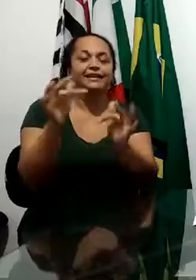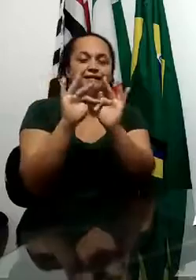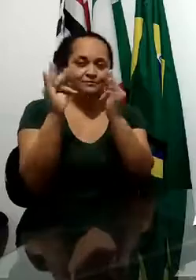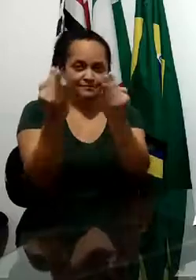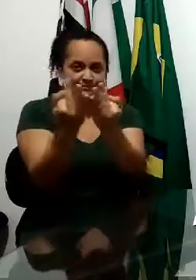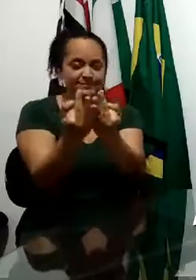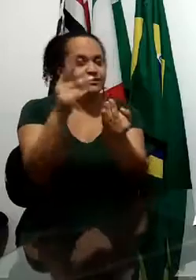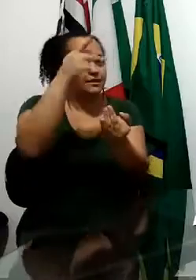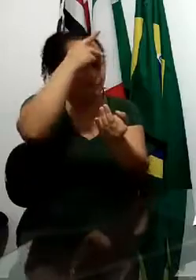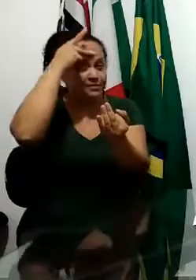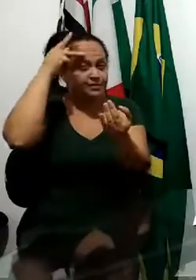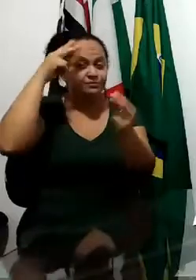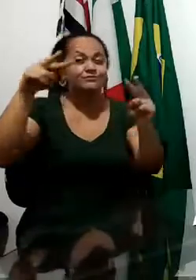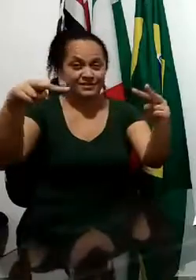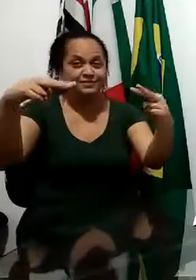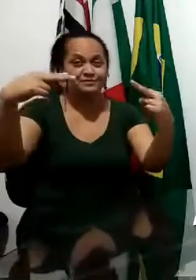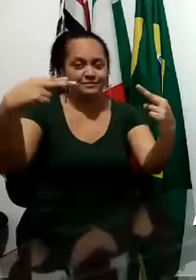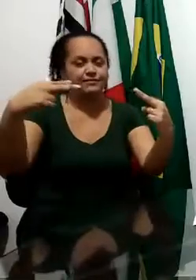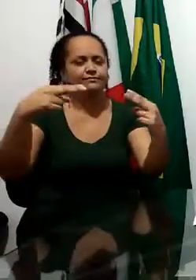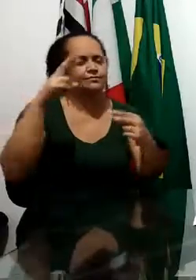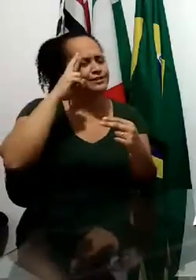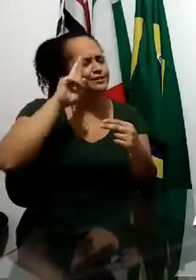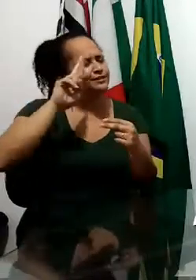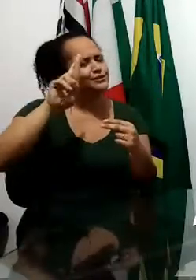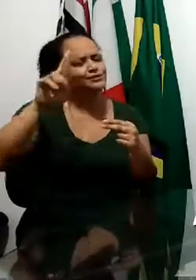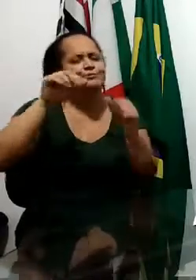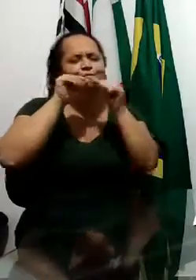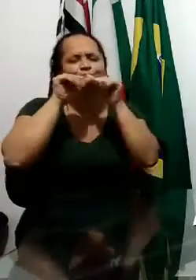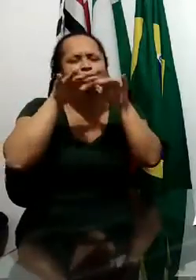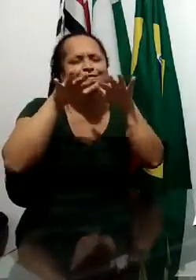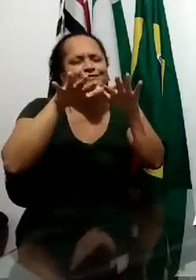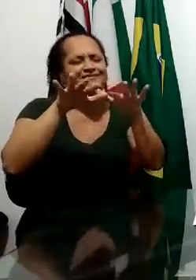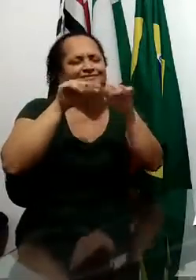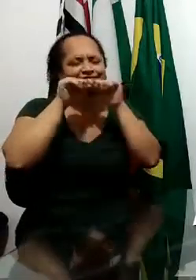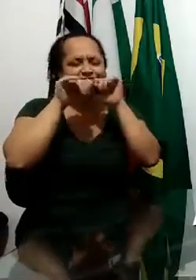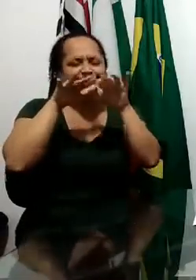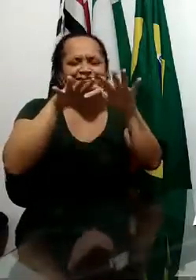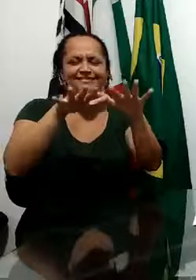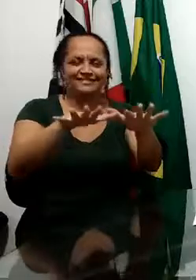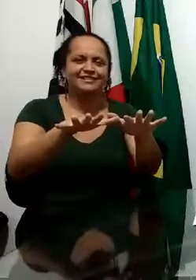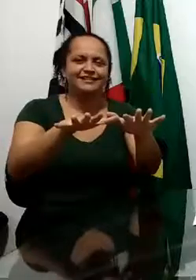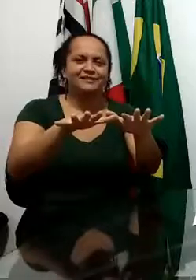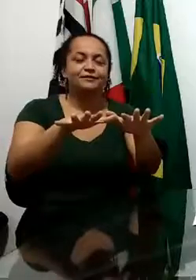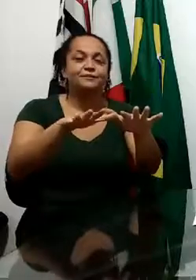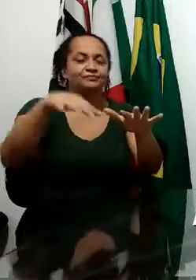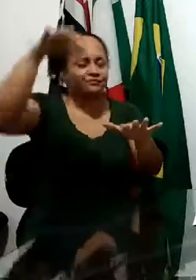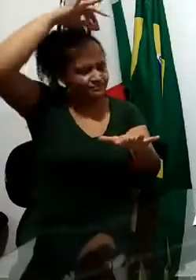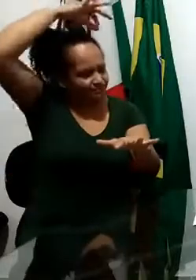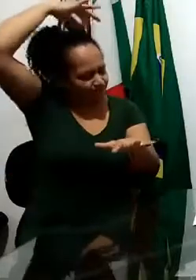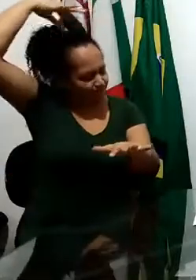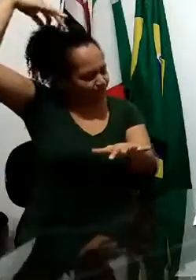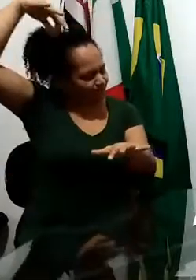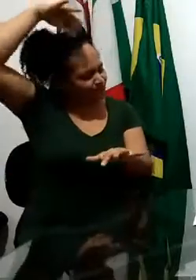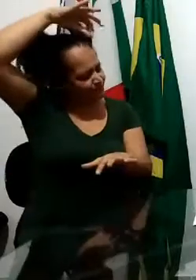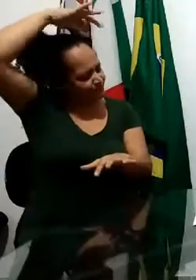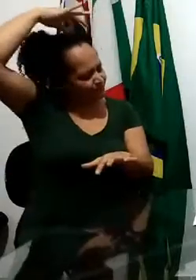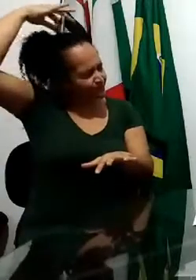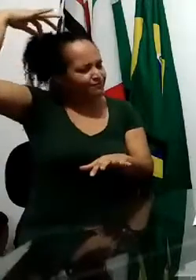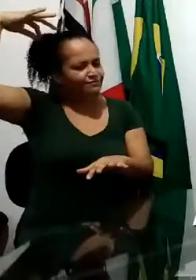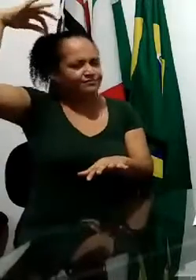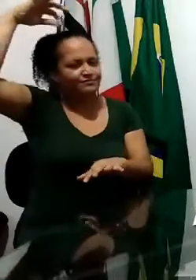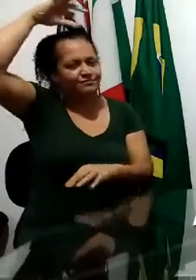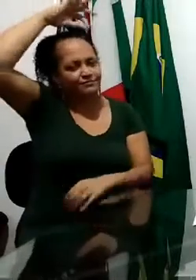sua casa. Senhor, que o Senhor os abençoe grandemente. Que o Espírito Santo testifique